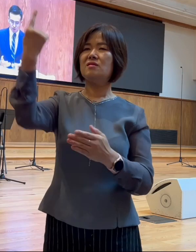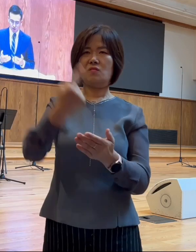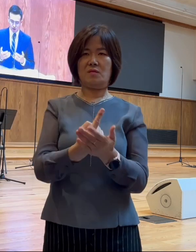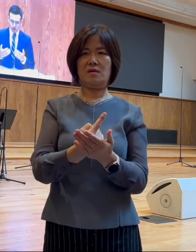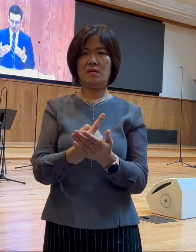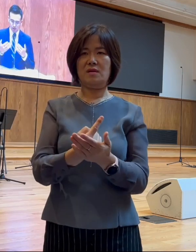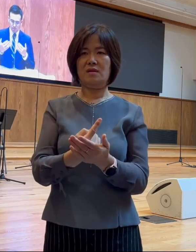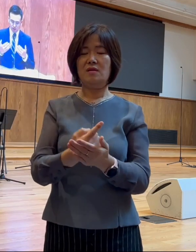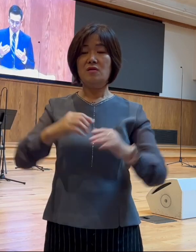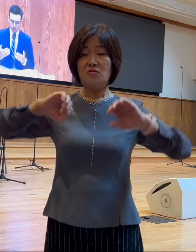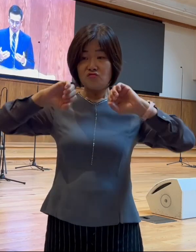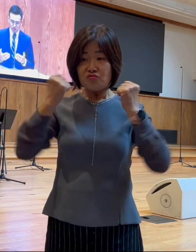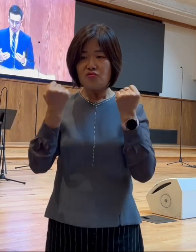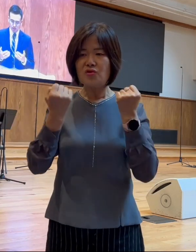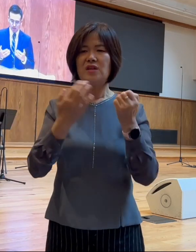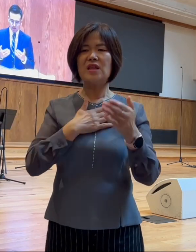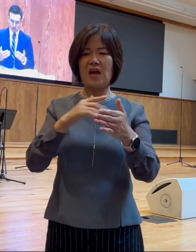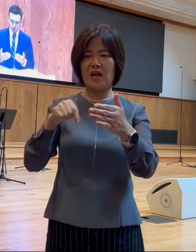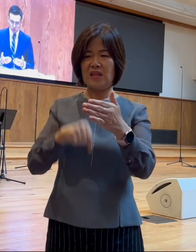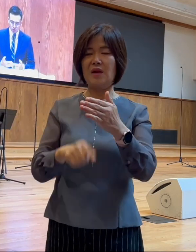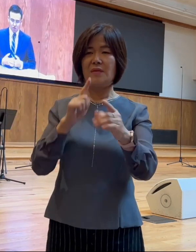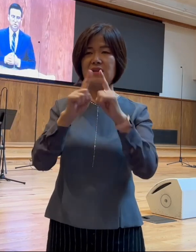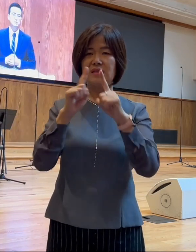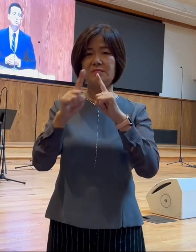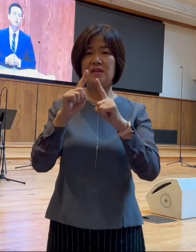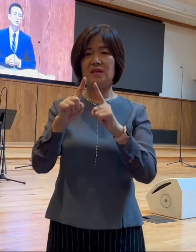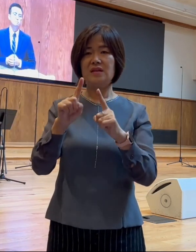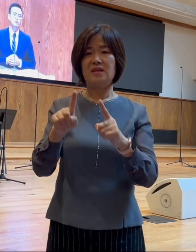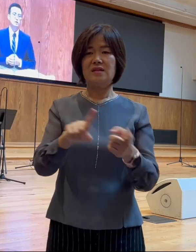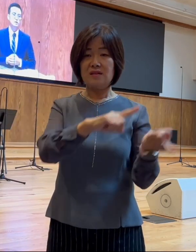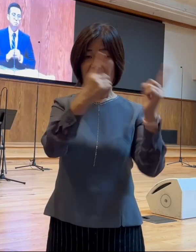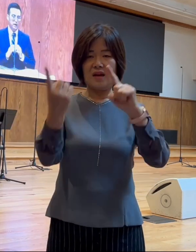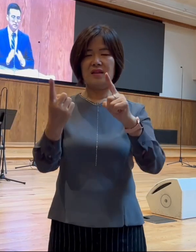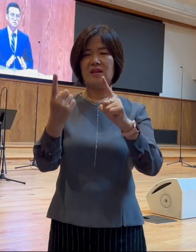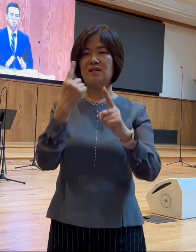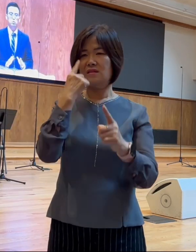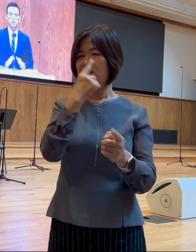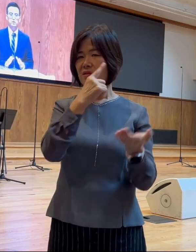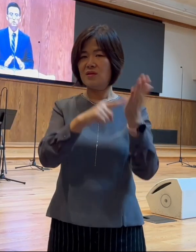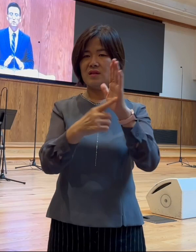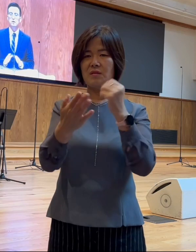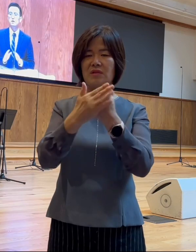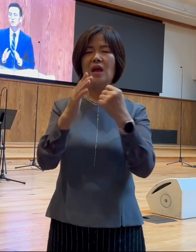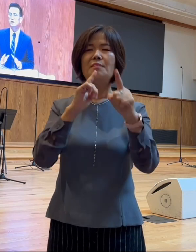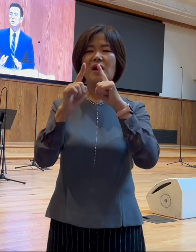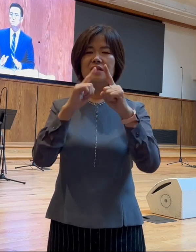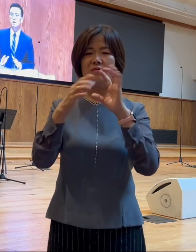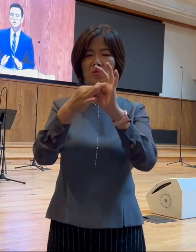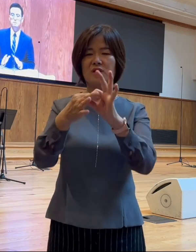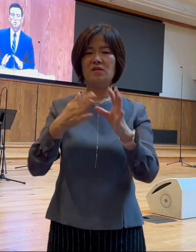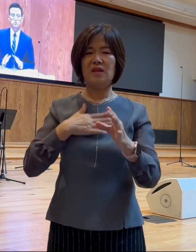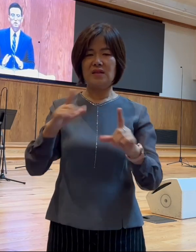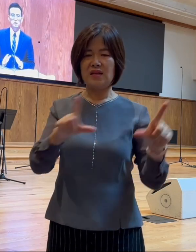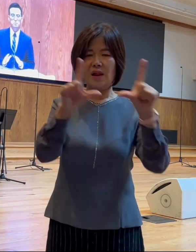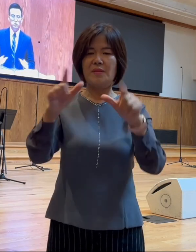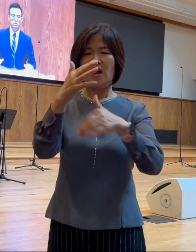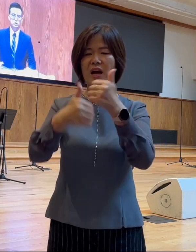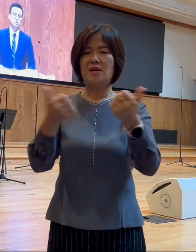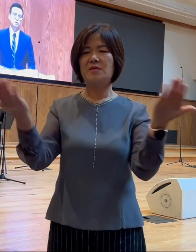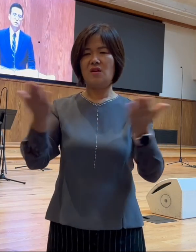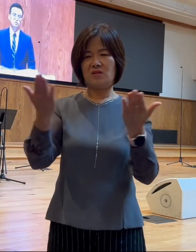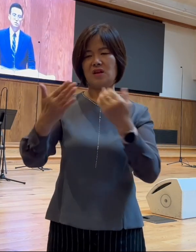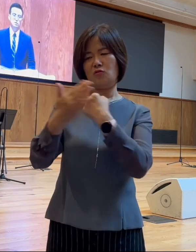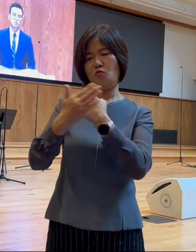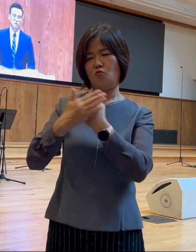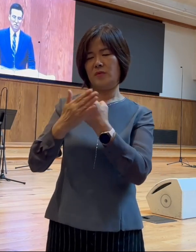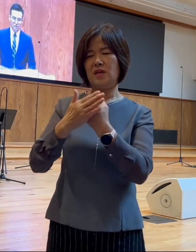순종이 내 안에 하나님의 말씀이 살아났다는 증거기 때문에 그 말씀을 통해서 내 삶에 하나님의 역사가 펼쳐지기